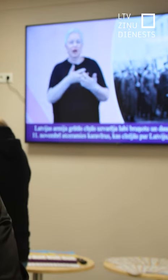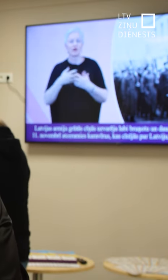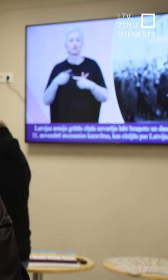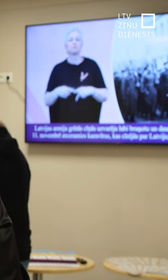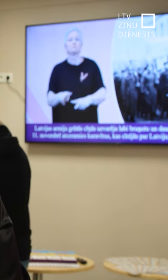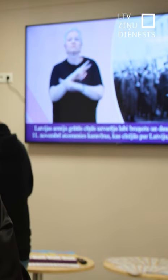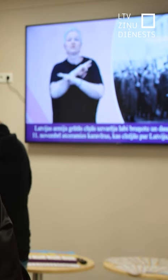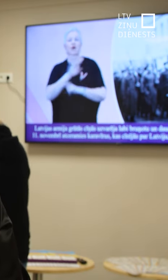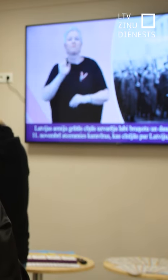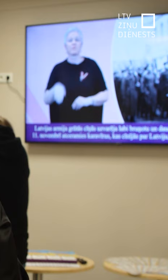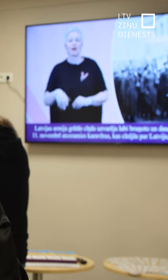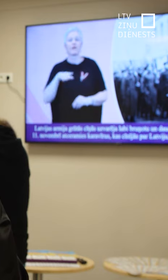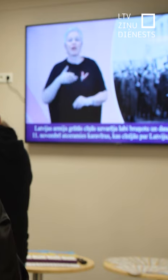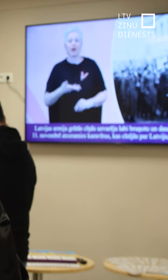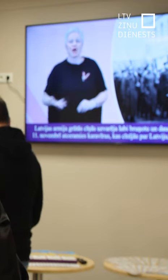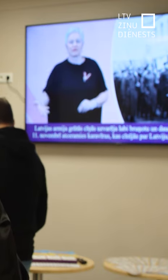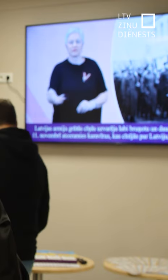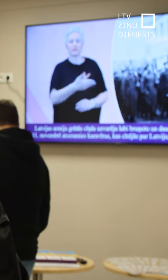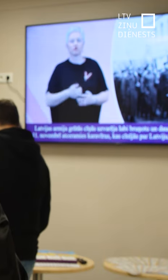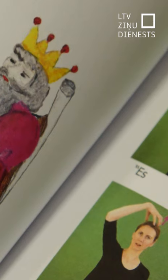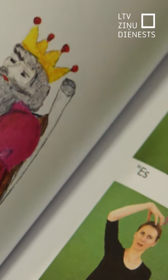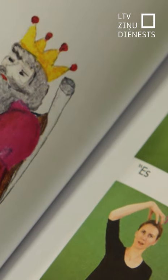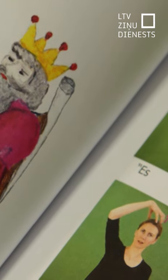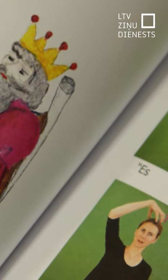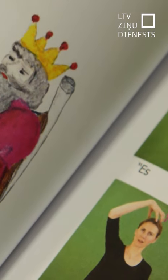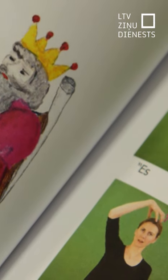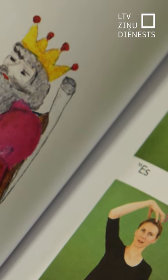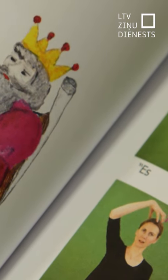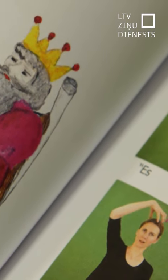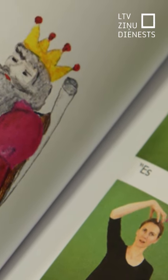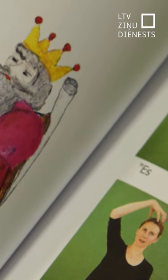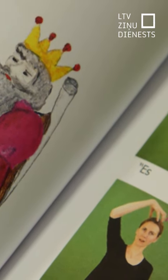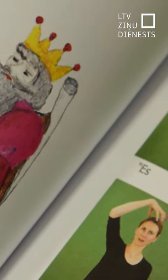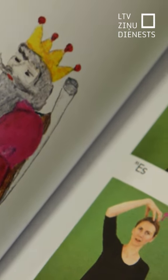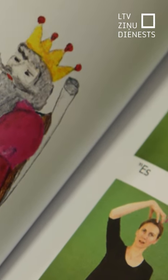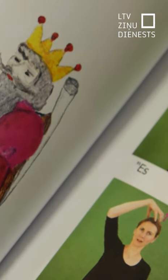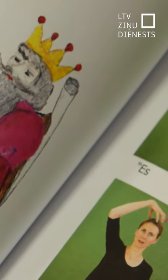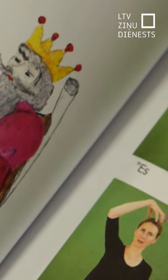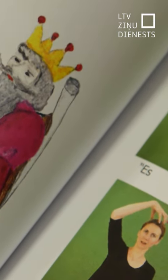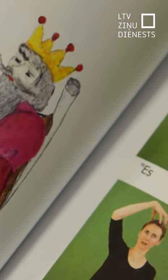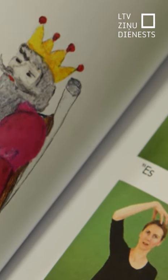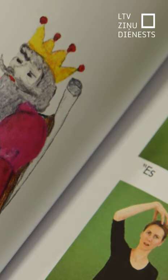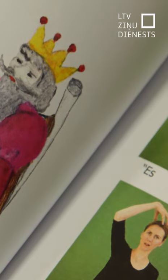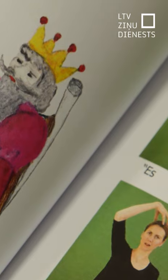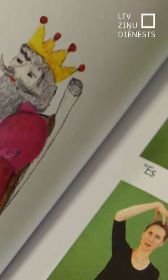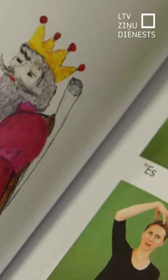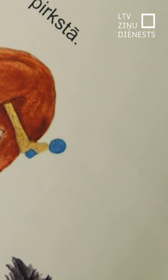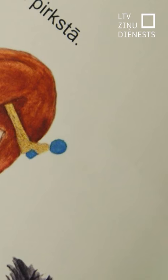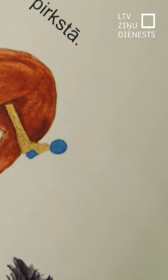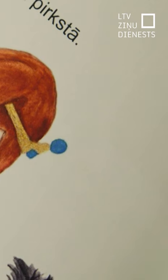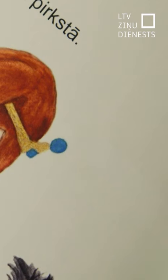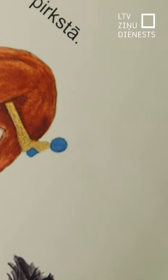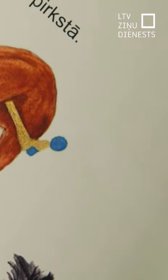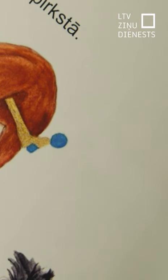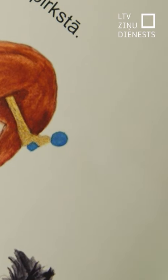skatīsies šos roku kustības. Atgādināšu, pērni pasaka par ežzīti un princesi